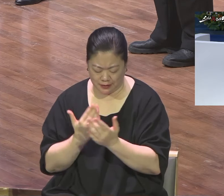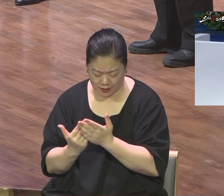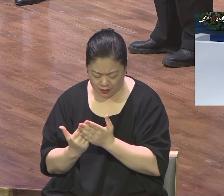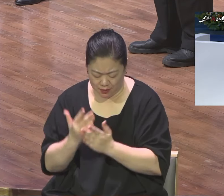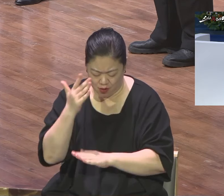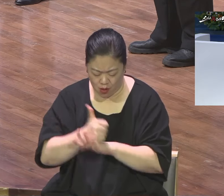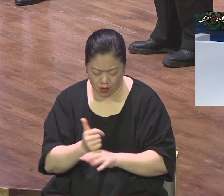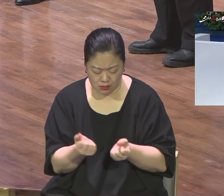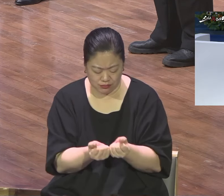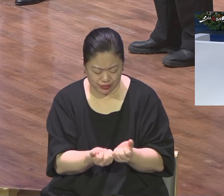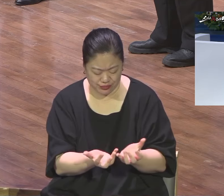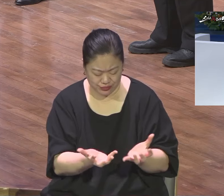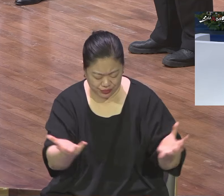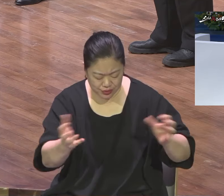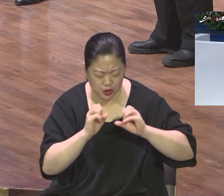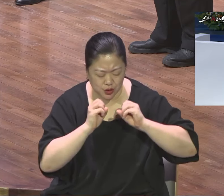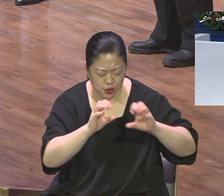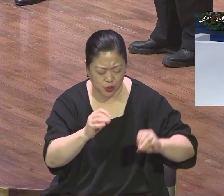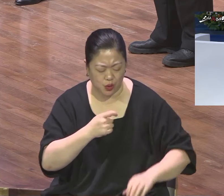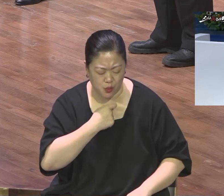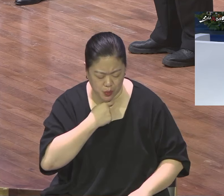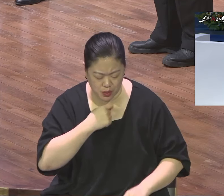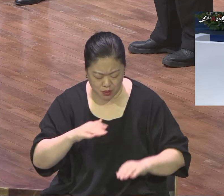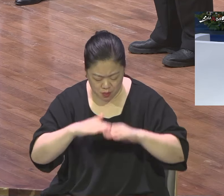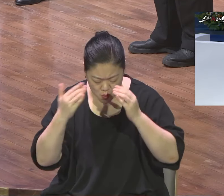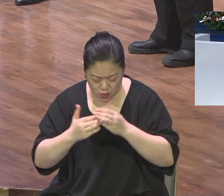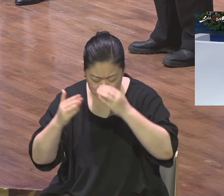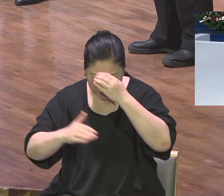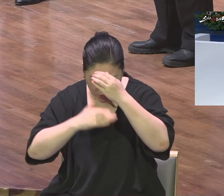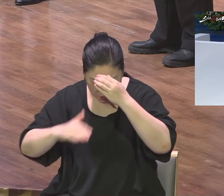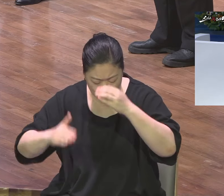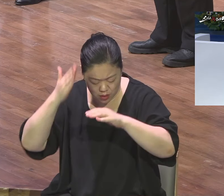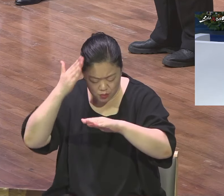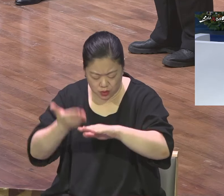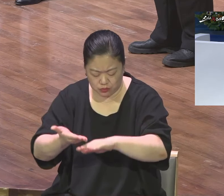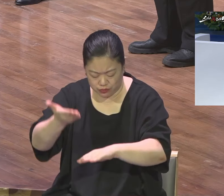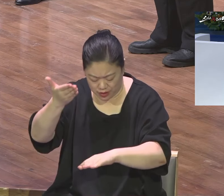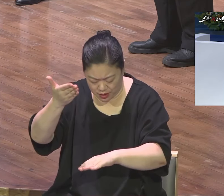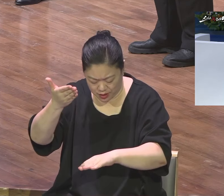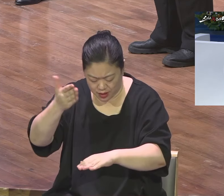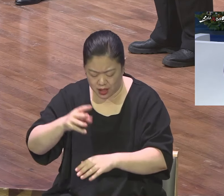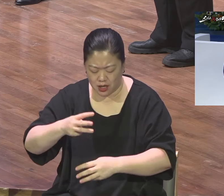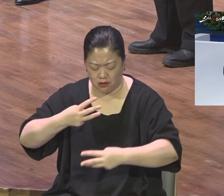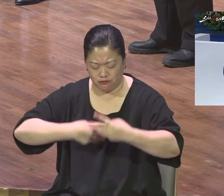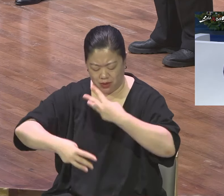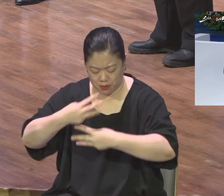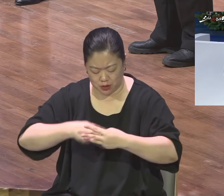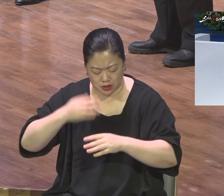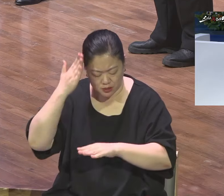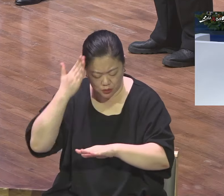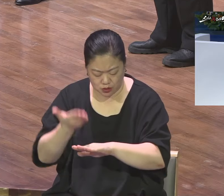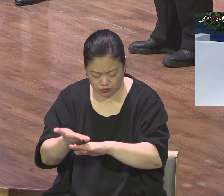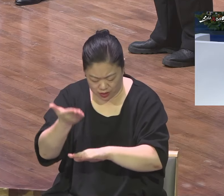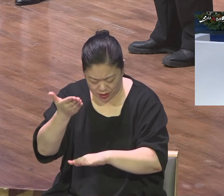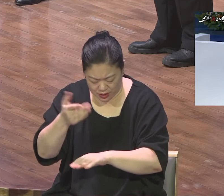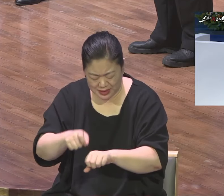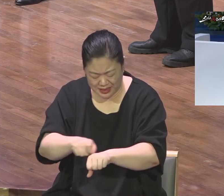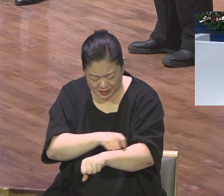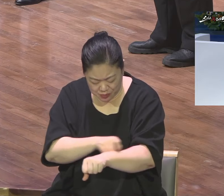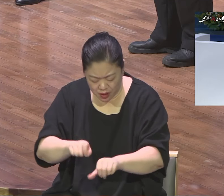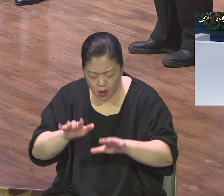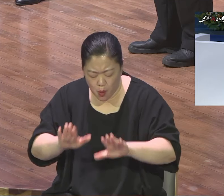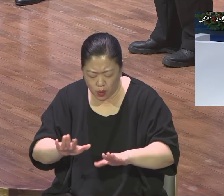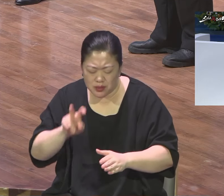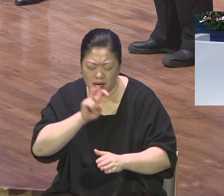복음화 속에 쓰임받기를 원하는 예언의 모든 성도님들 머리위에, 사랑하는 렘넌트들 머리위에, 특별히 오늘